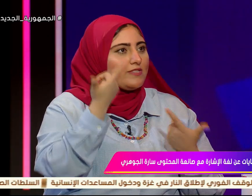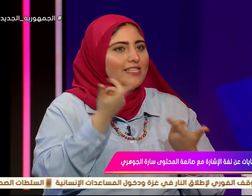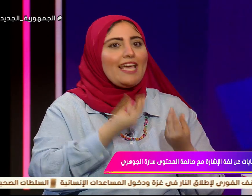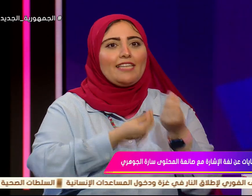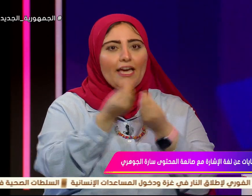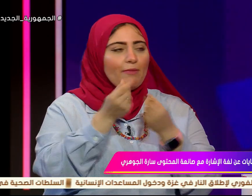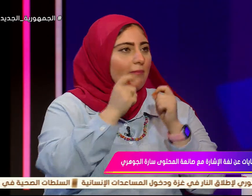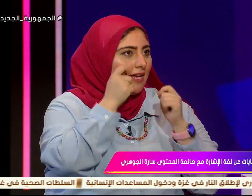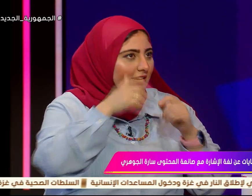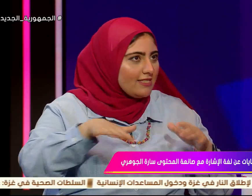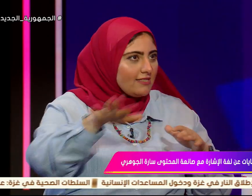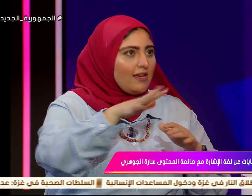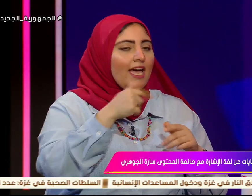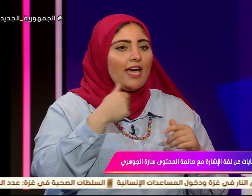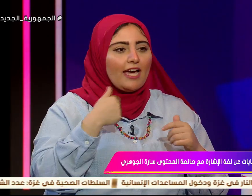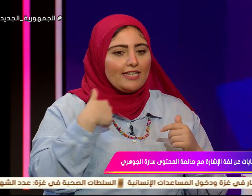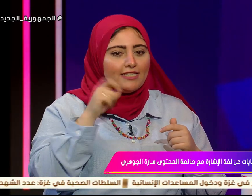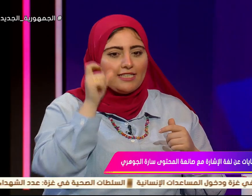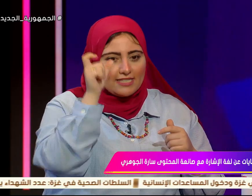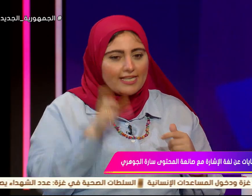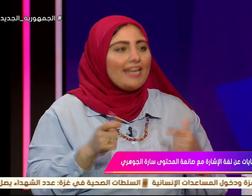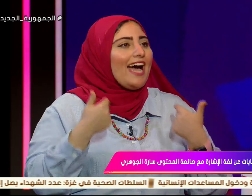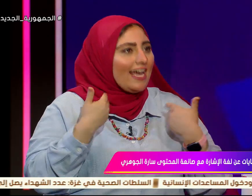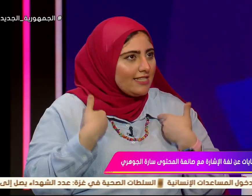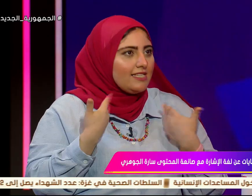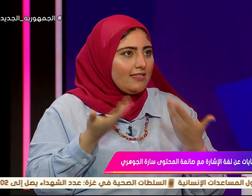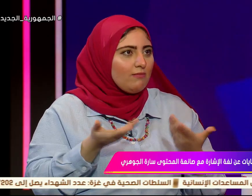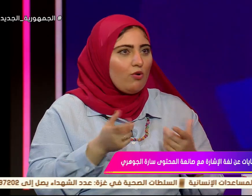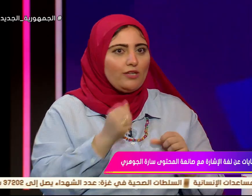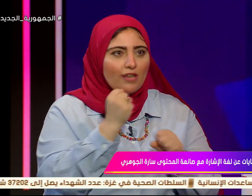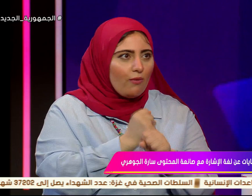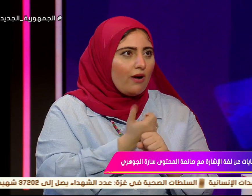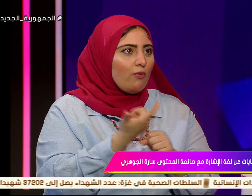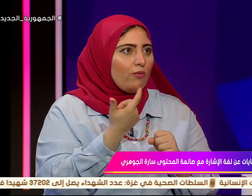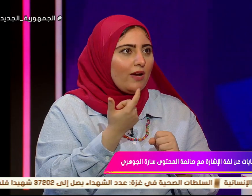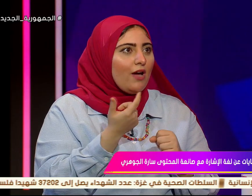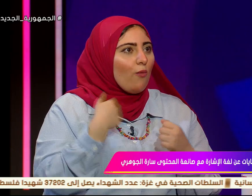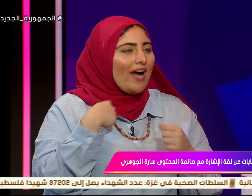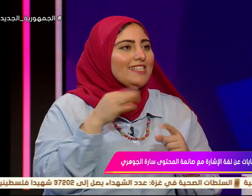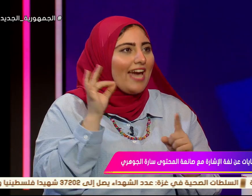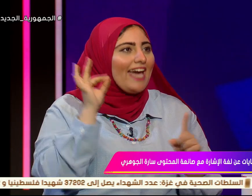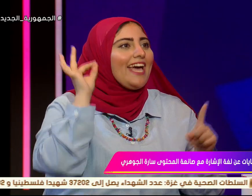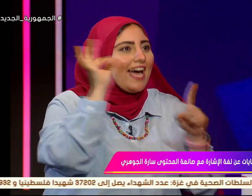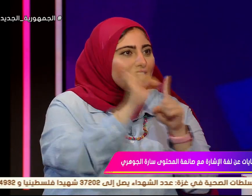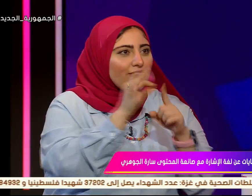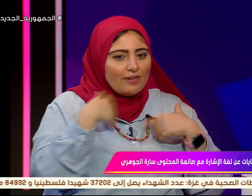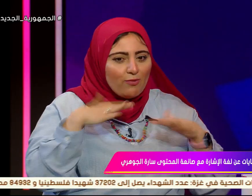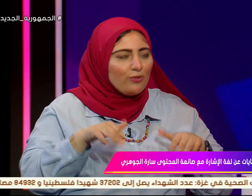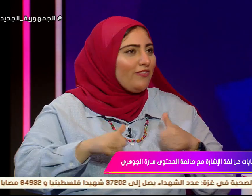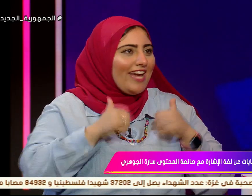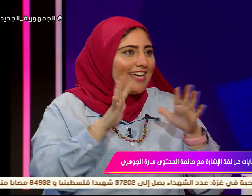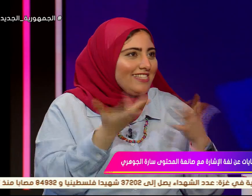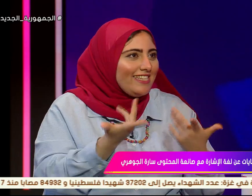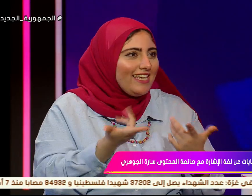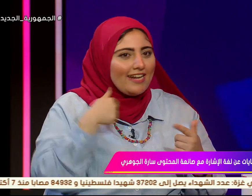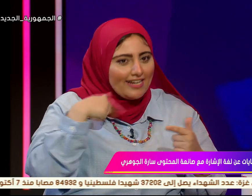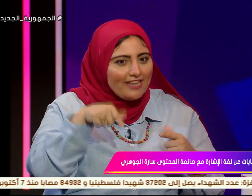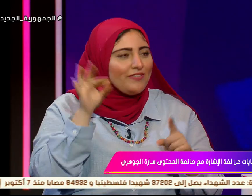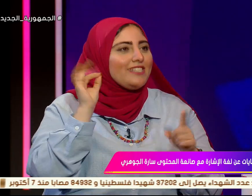ازاي اتعامل مع الناس خلتني انسانه عندي محتوى وعندي حاجه هدف انا موجوده في الحياه دي ليه انا ل في